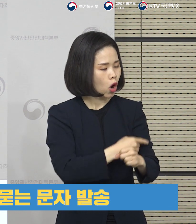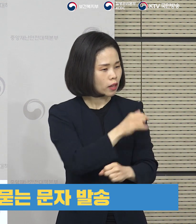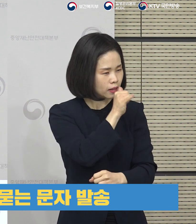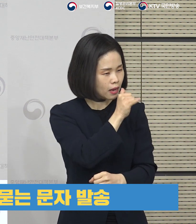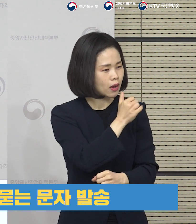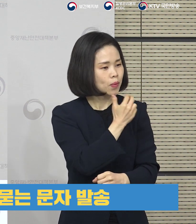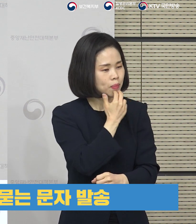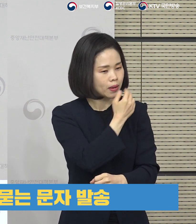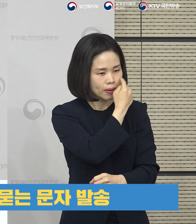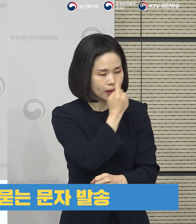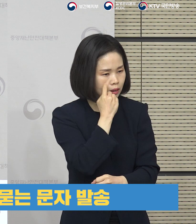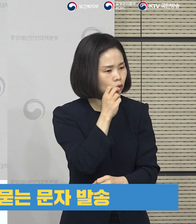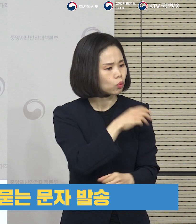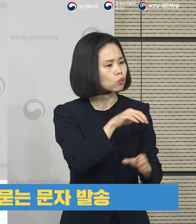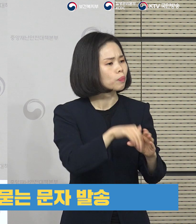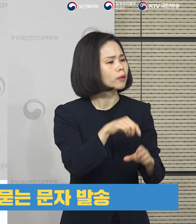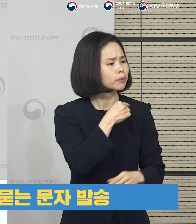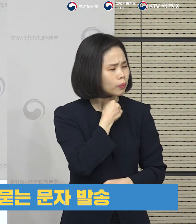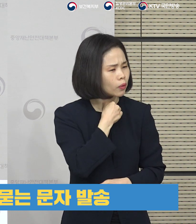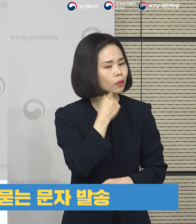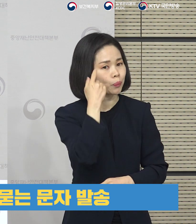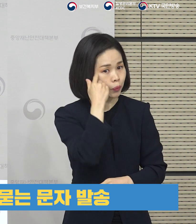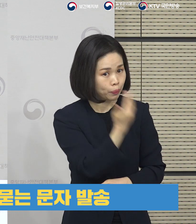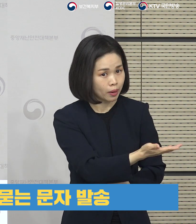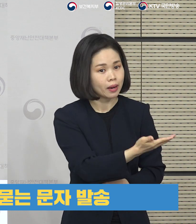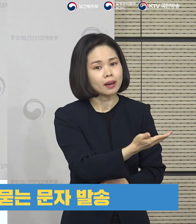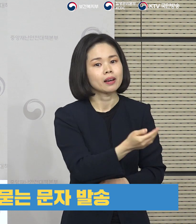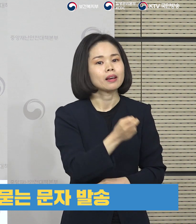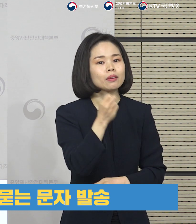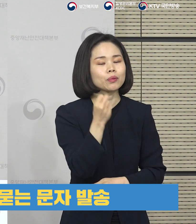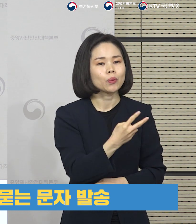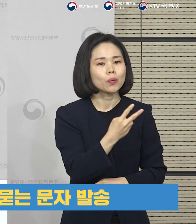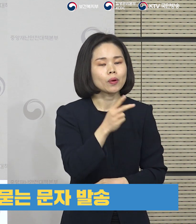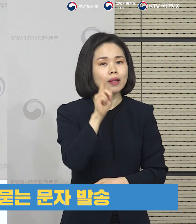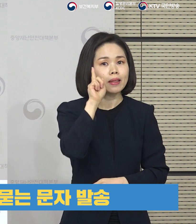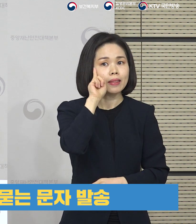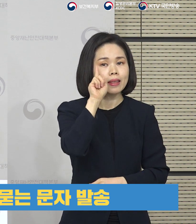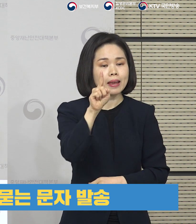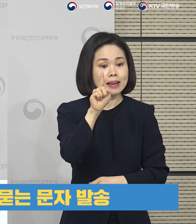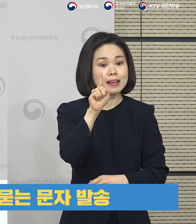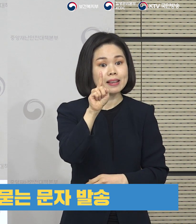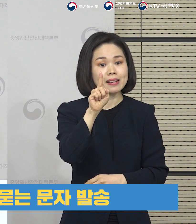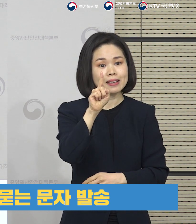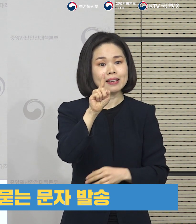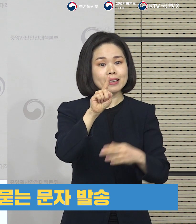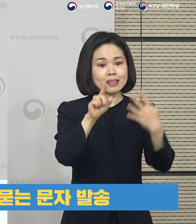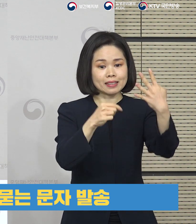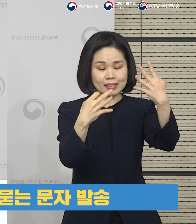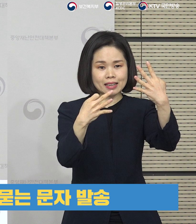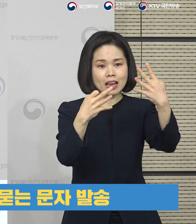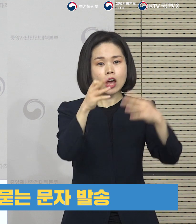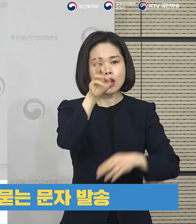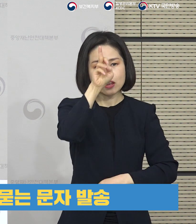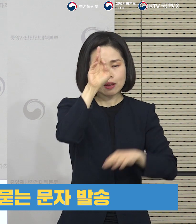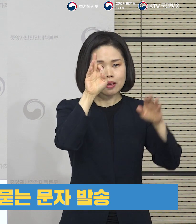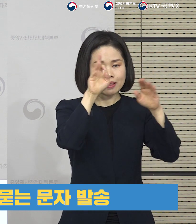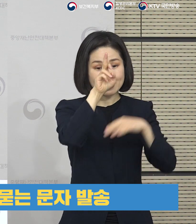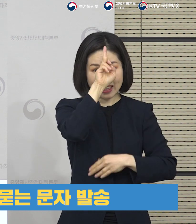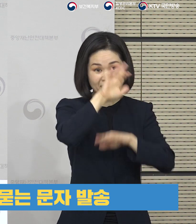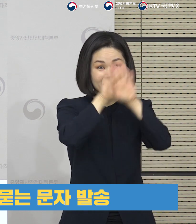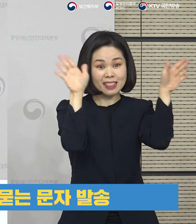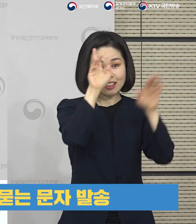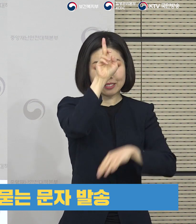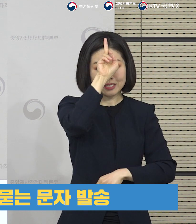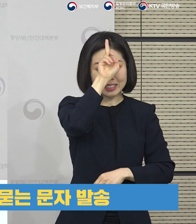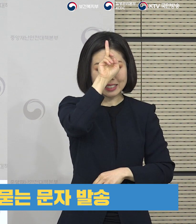시군구에서 문자를 보냅니다. 투표권이 있는지와 투표 의사가 있는지를 확인하고 또 내일,